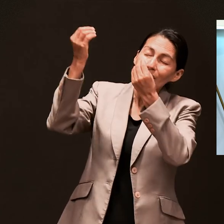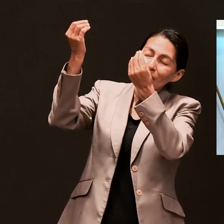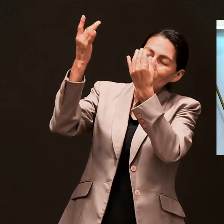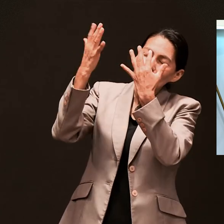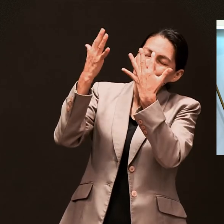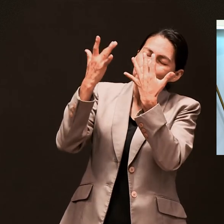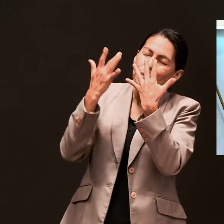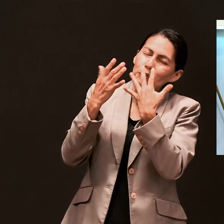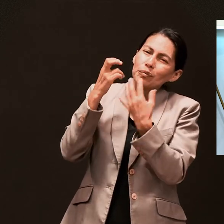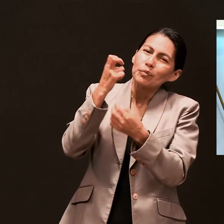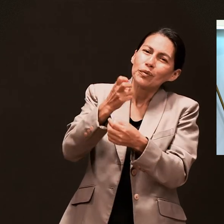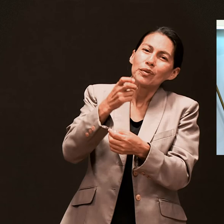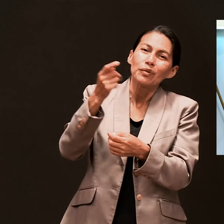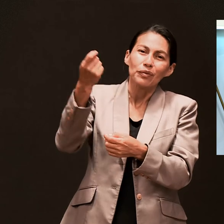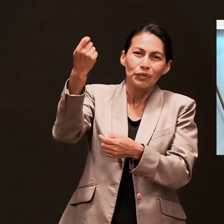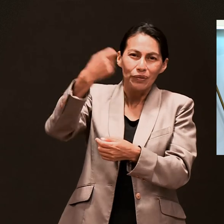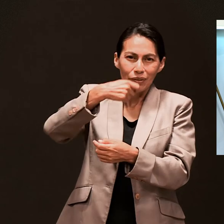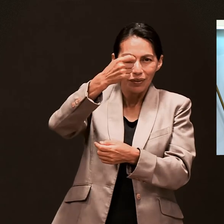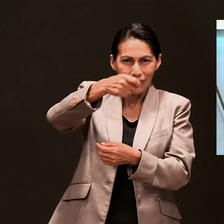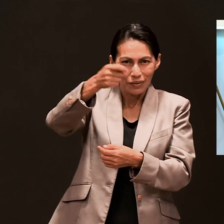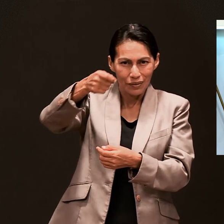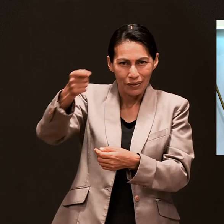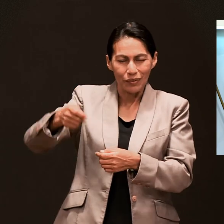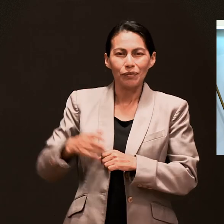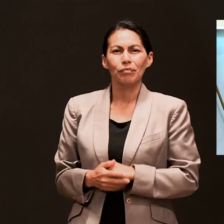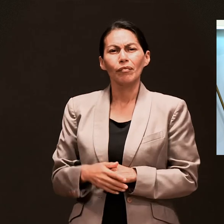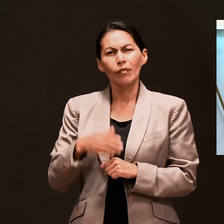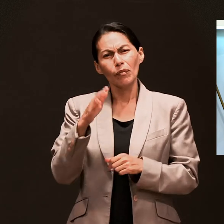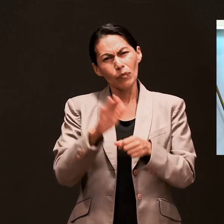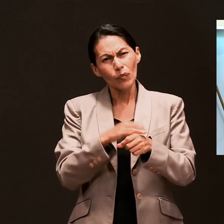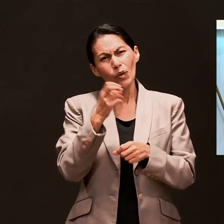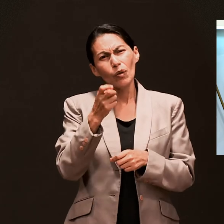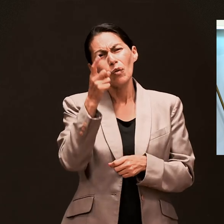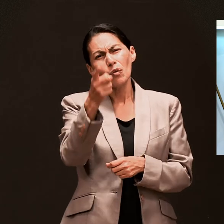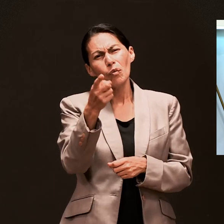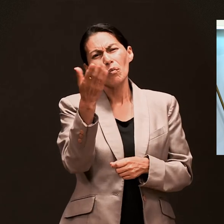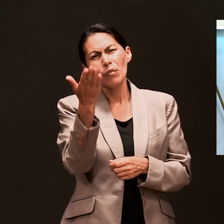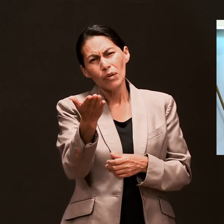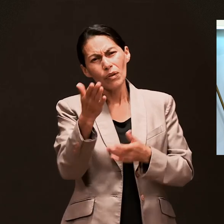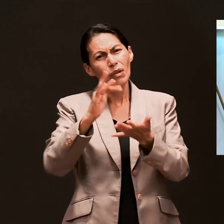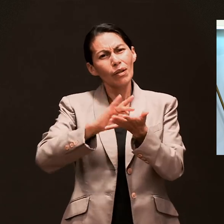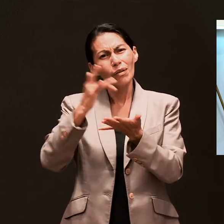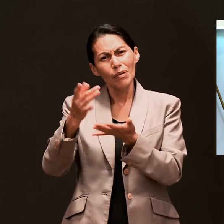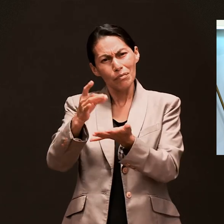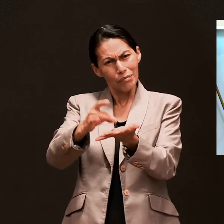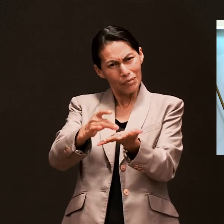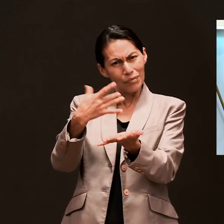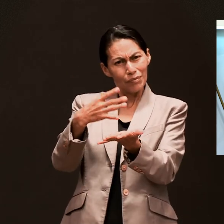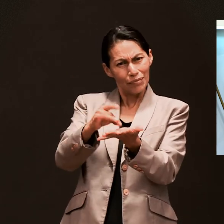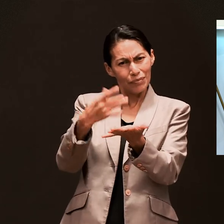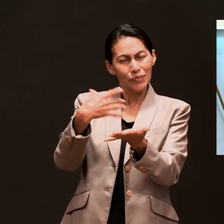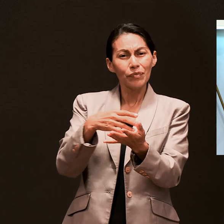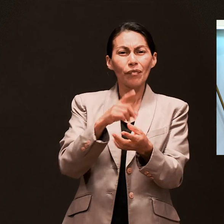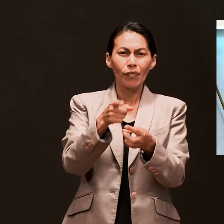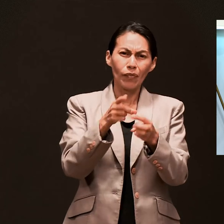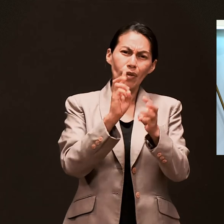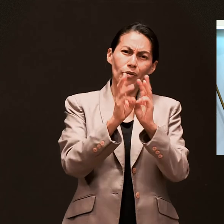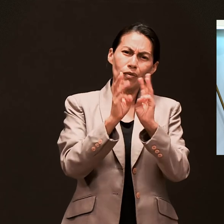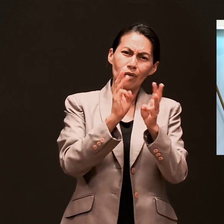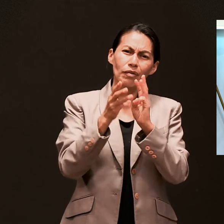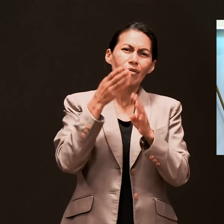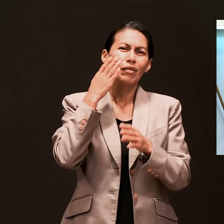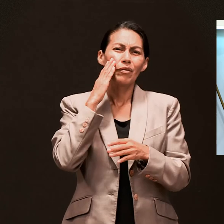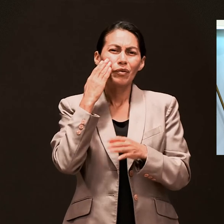abundantemente Así es que envía tus pedidos de oración a los medios que están pasando en pantalla y tus agradecimientos que formemos